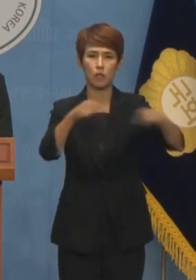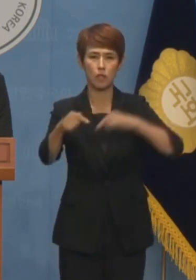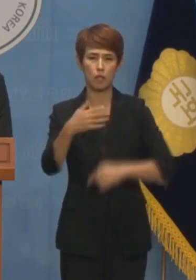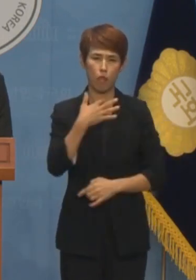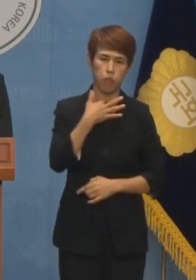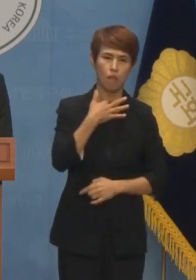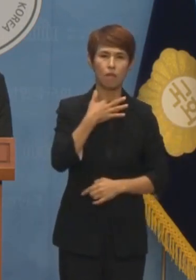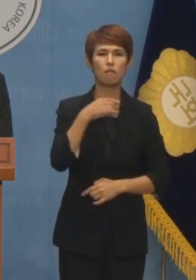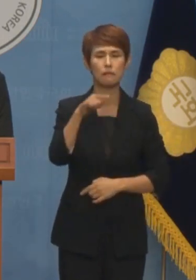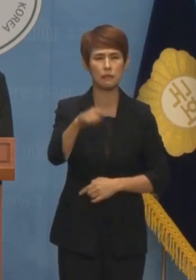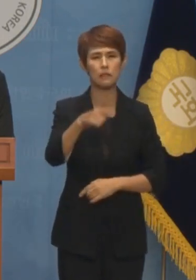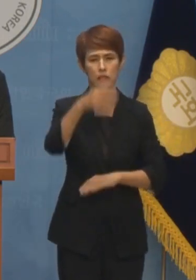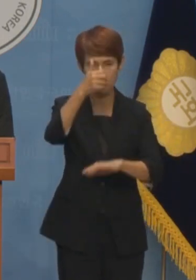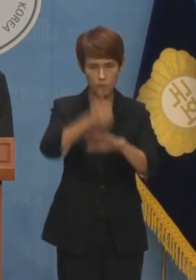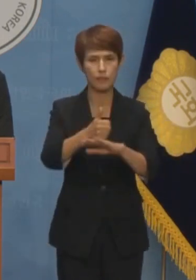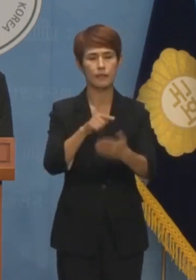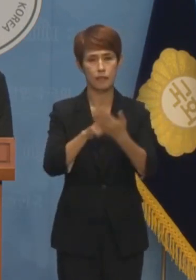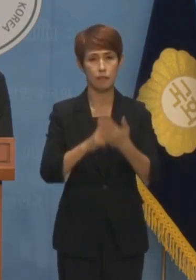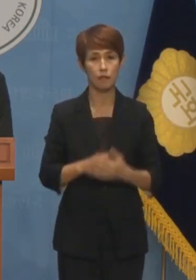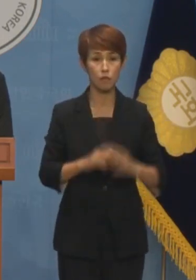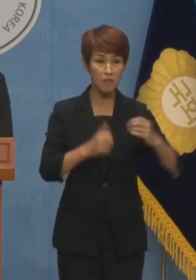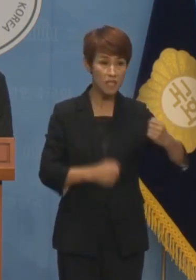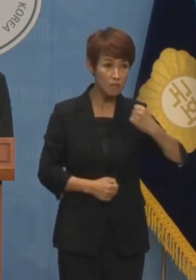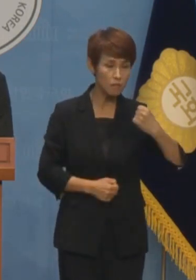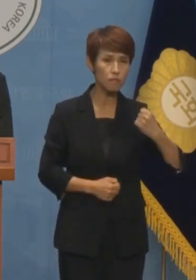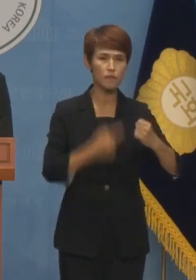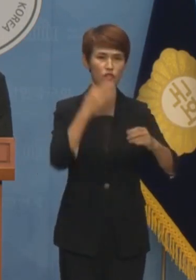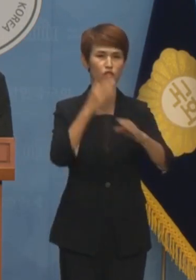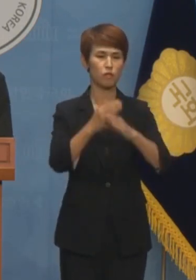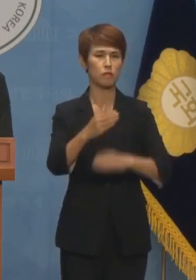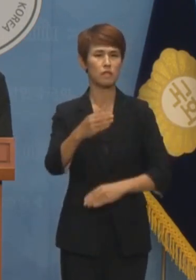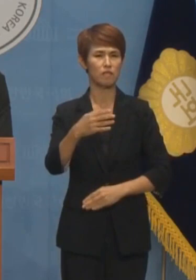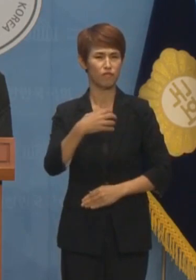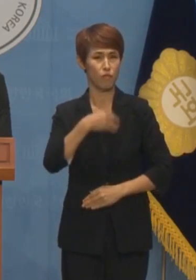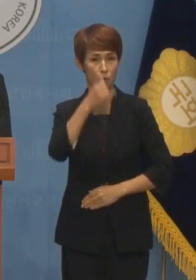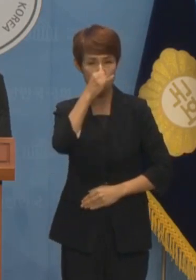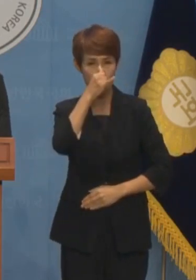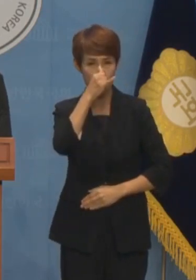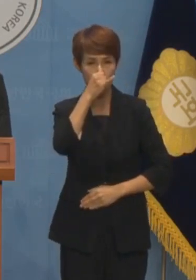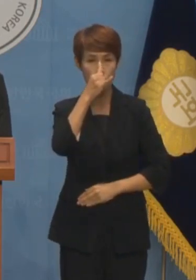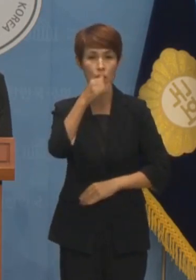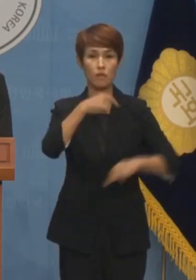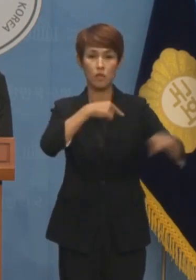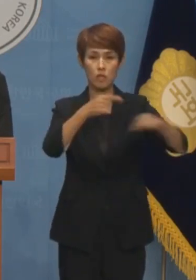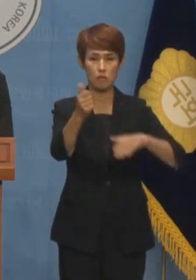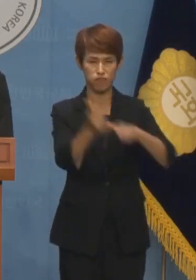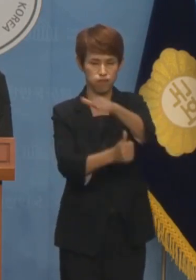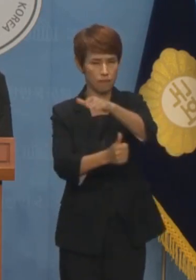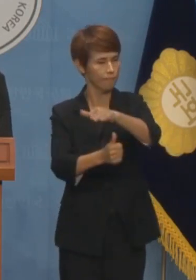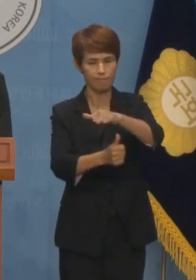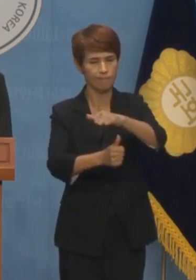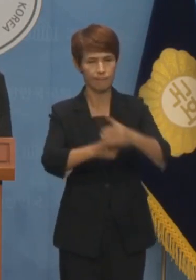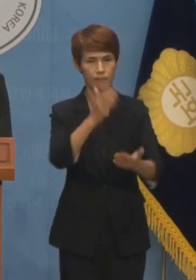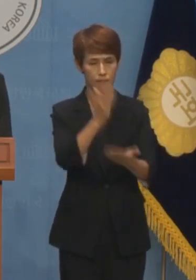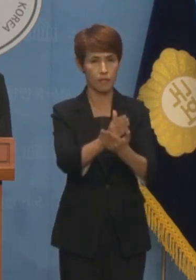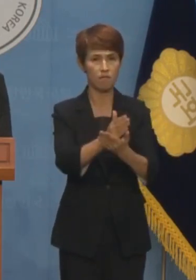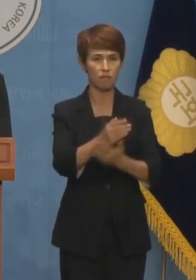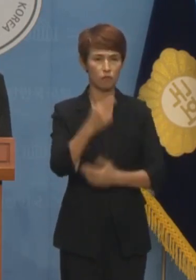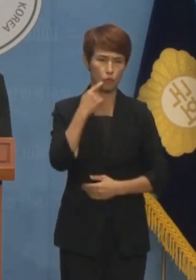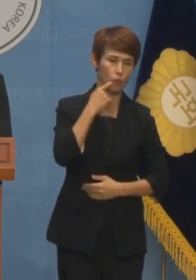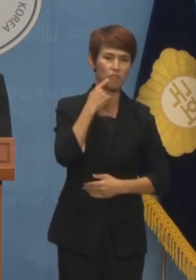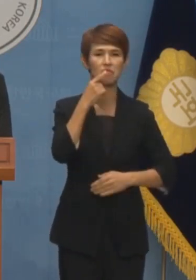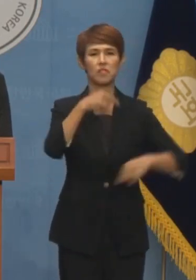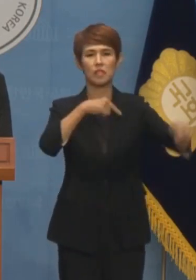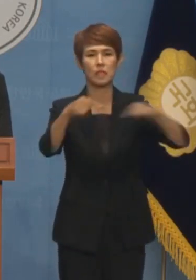정치의 산물입니다. 국민의힘은 민주주의를 위협하는 정치 테러를 강력히 규탄하며 극단 정치,